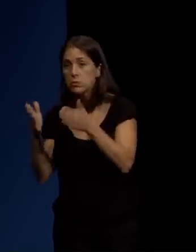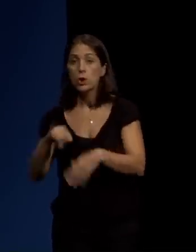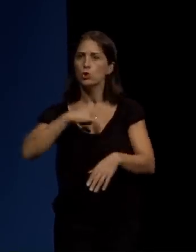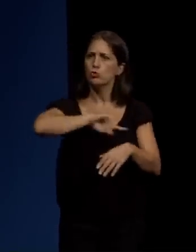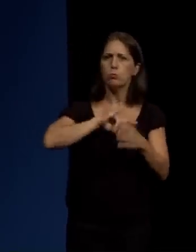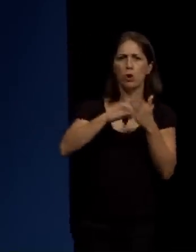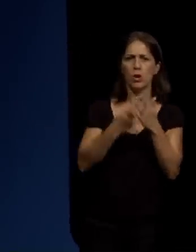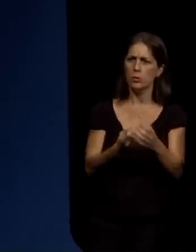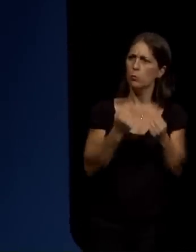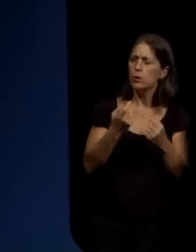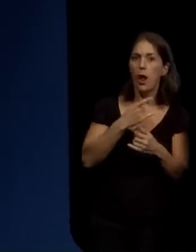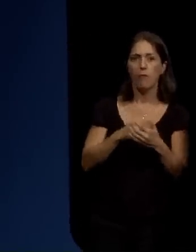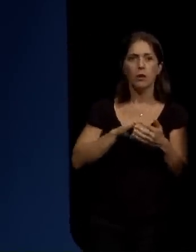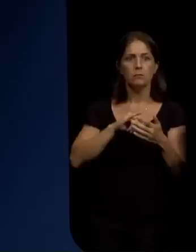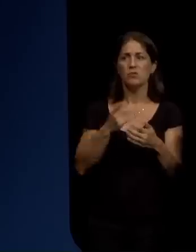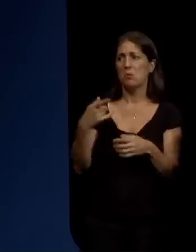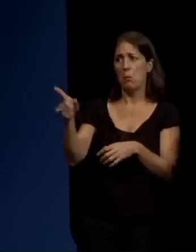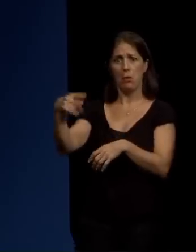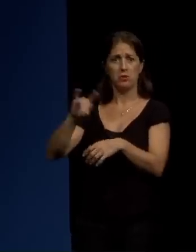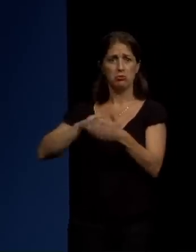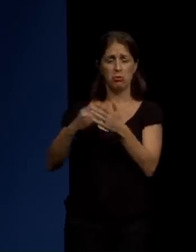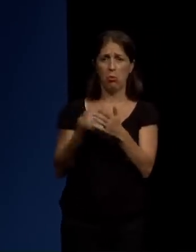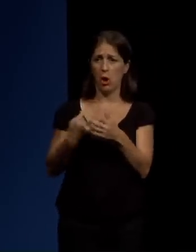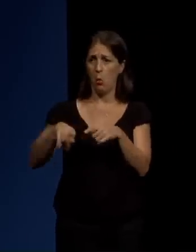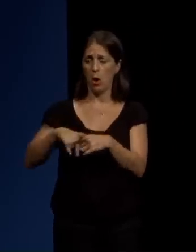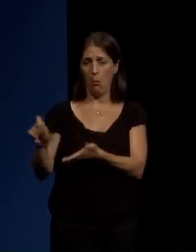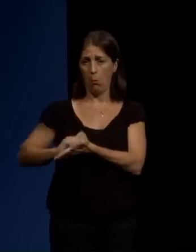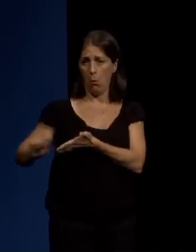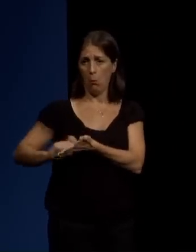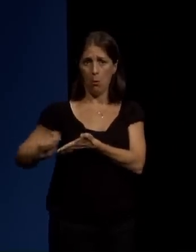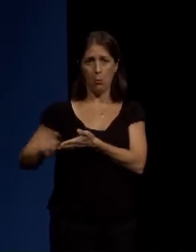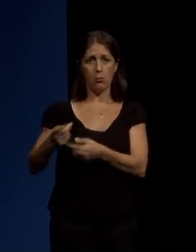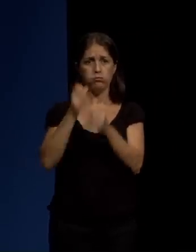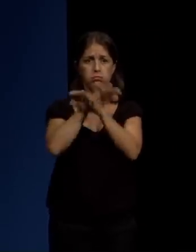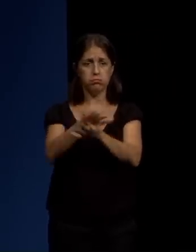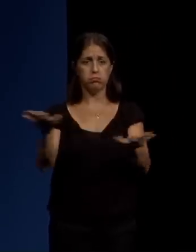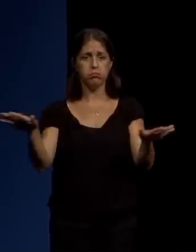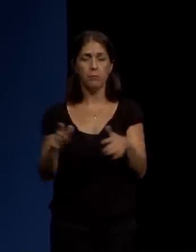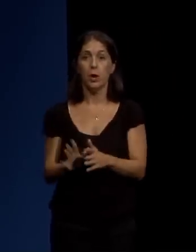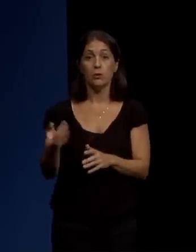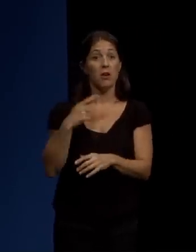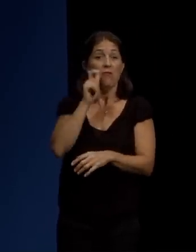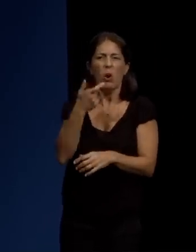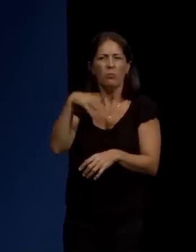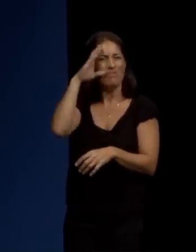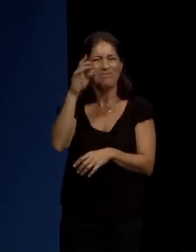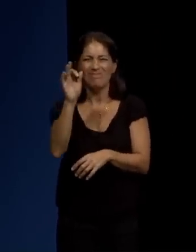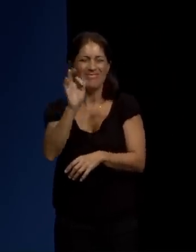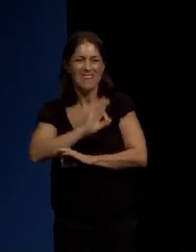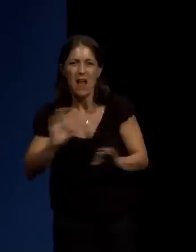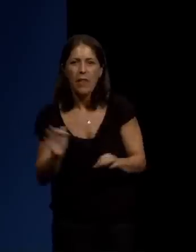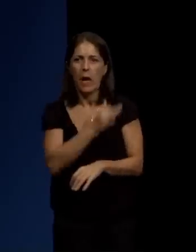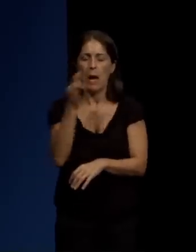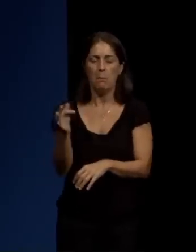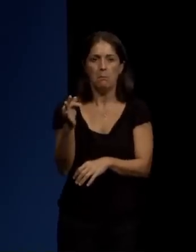solvente contra solucións milagrosas a golpe de talonario que vai pregonando ali por donde vai o presidente en funcións. Feijóo non escoita, nin ve, nin